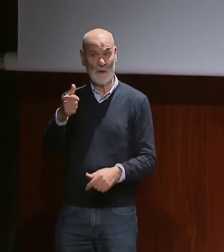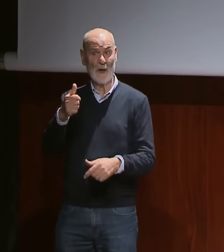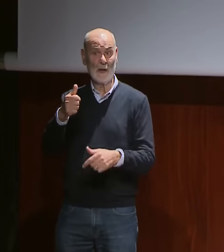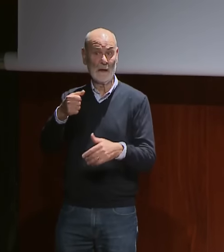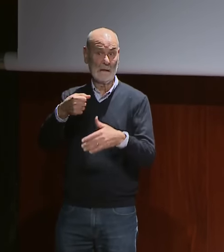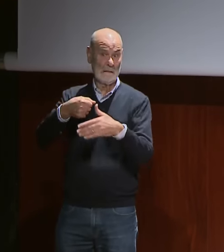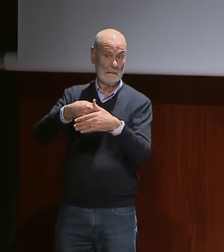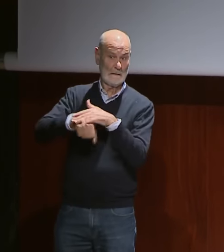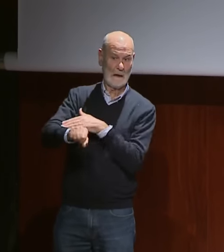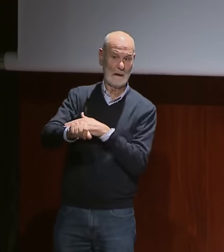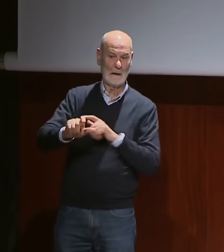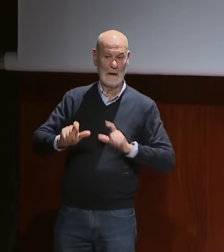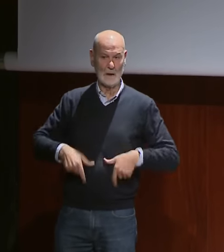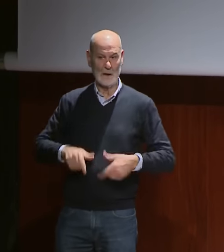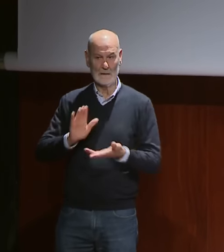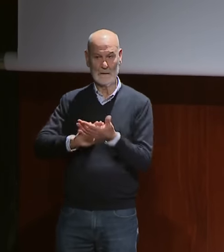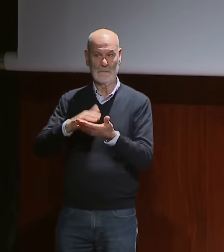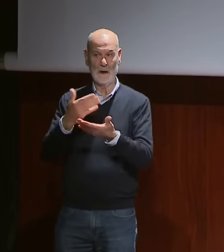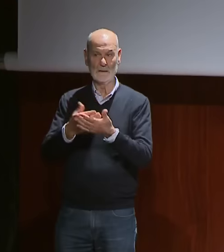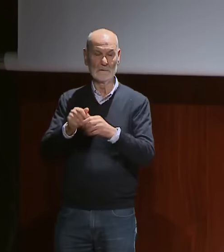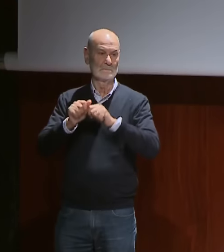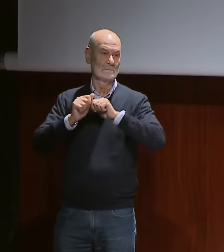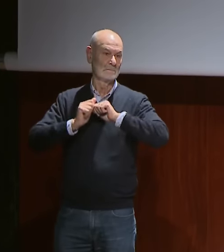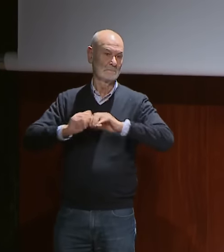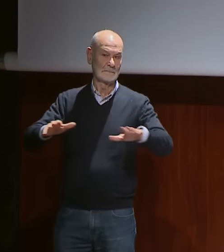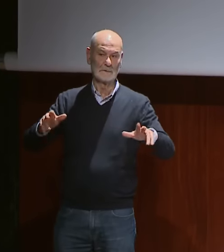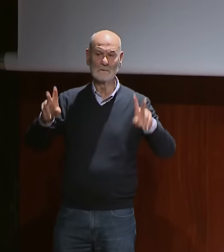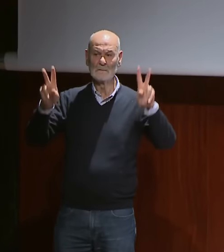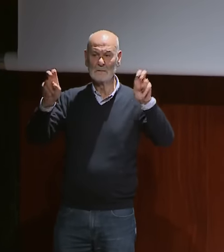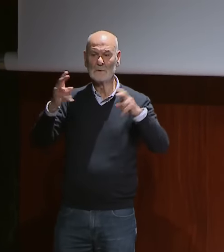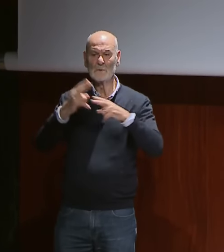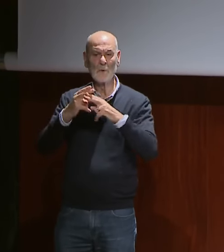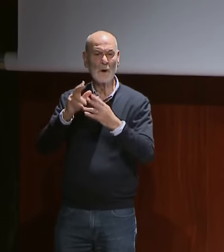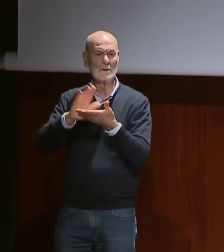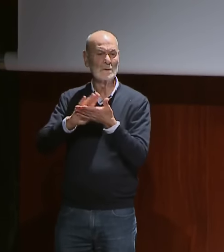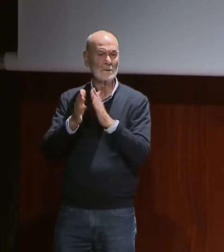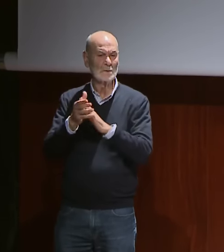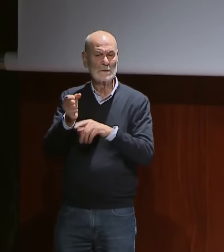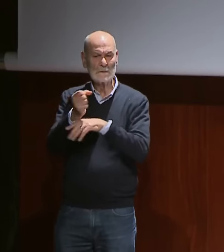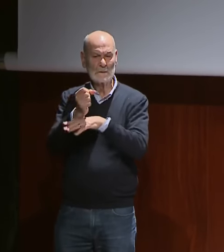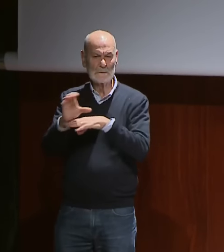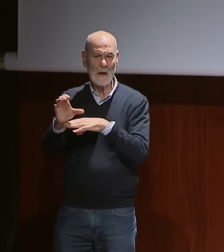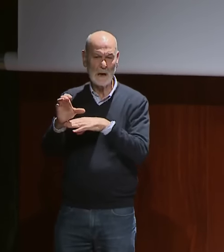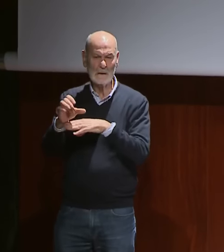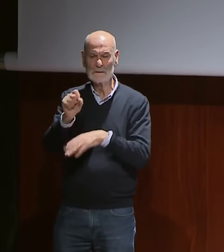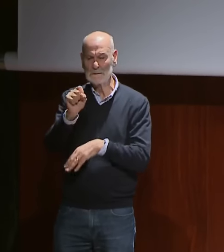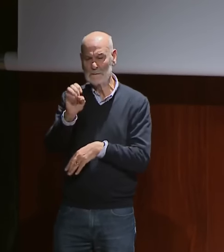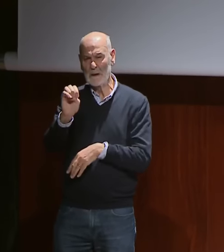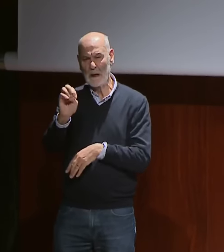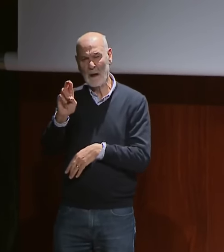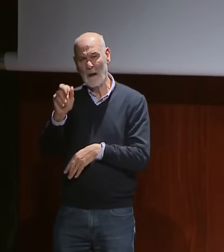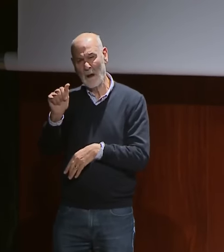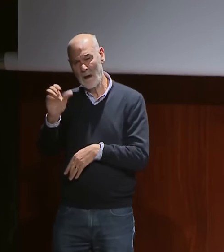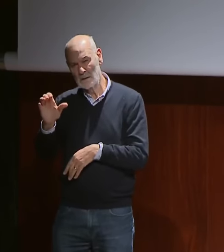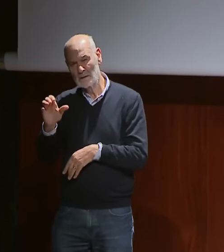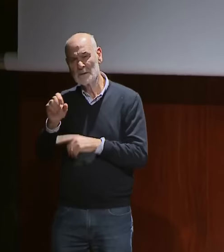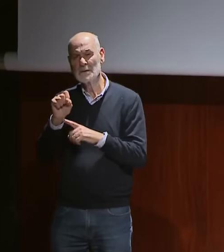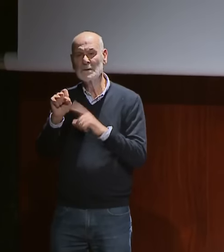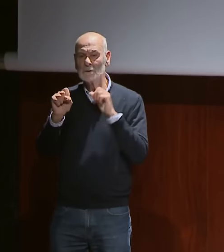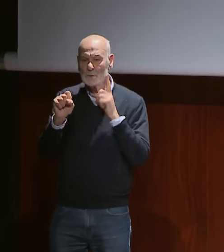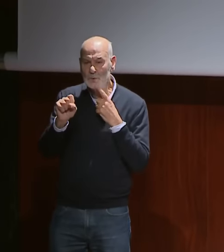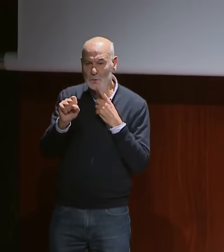C'est au cours de mes cours dans les formations d'interprète, donc au sein de